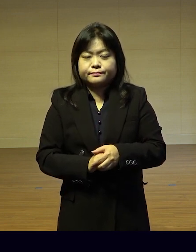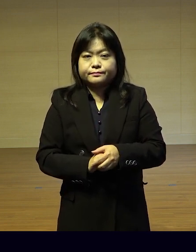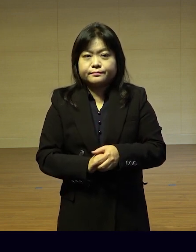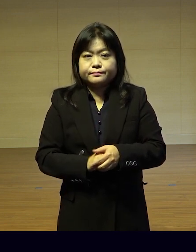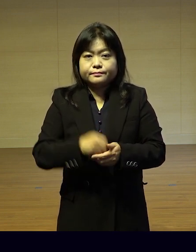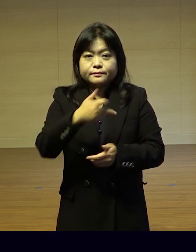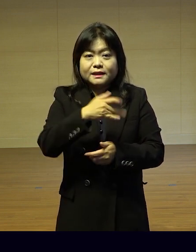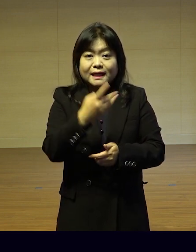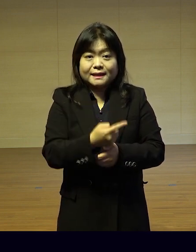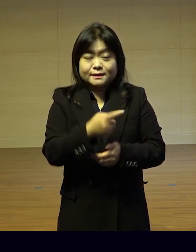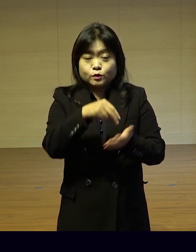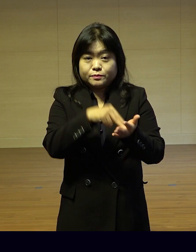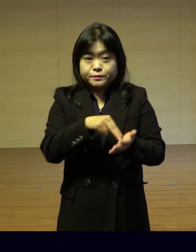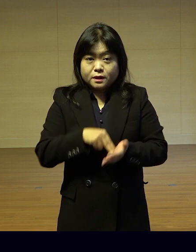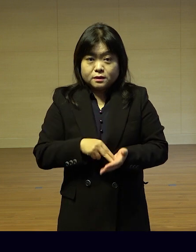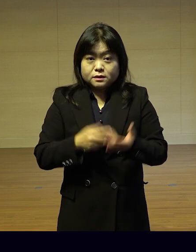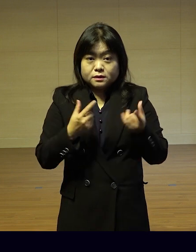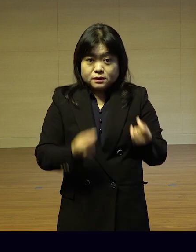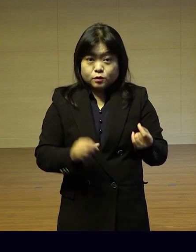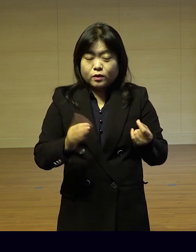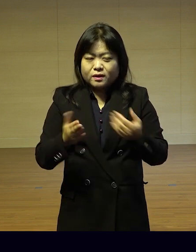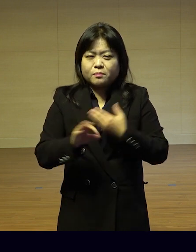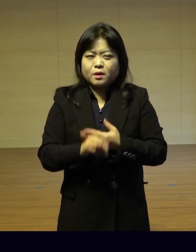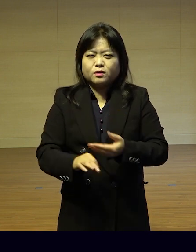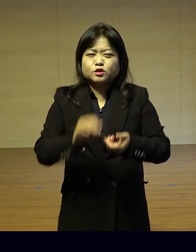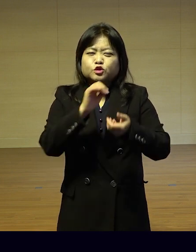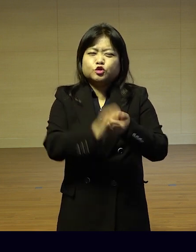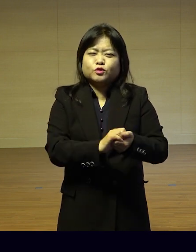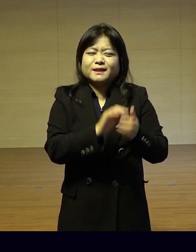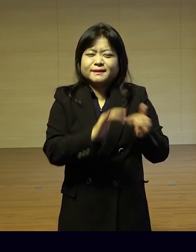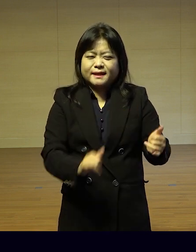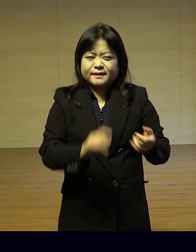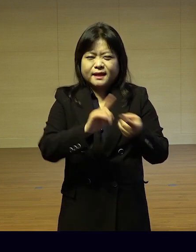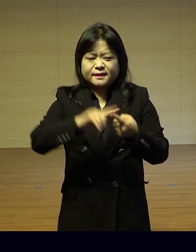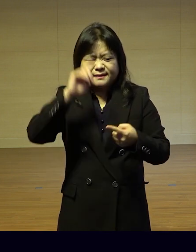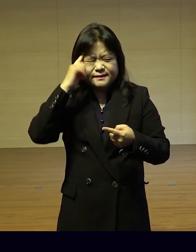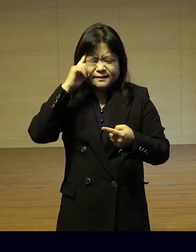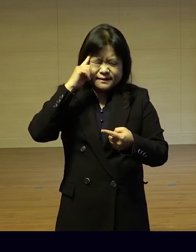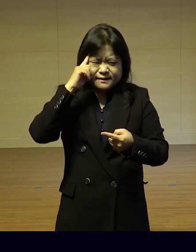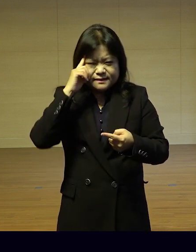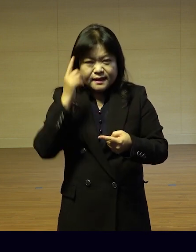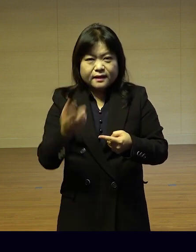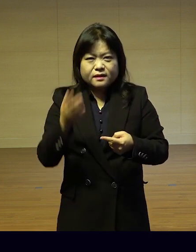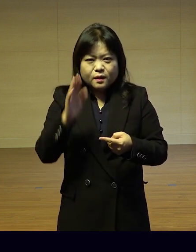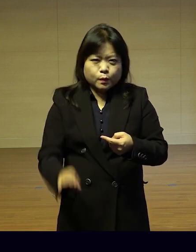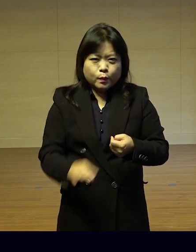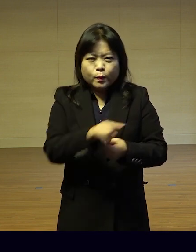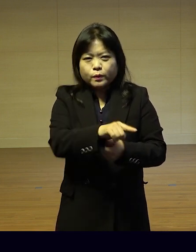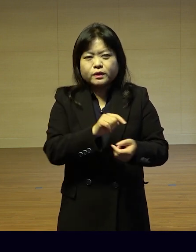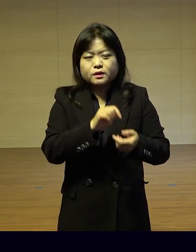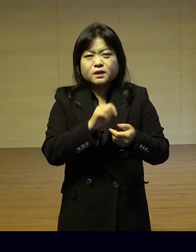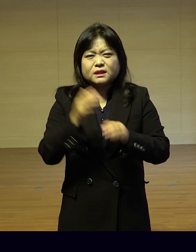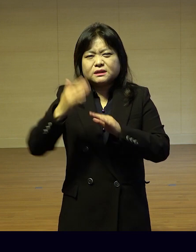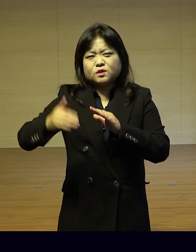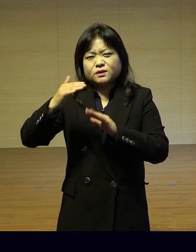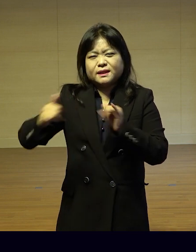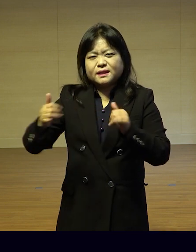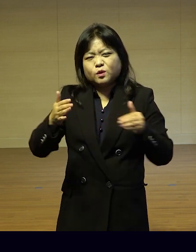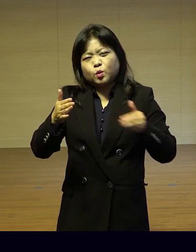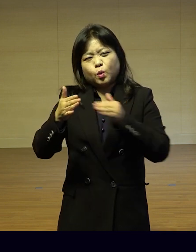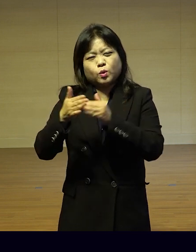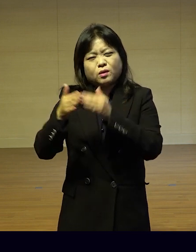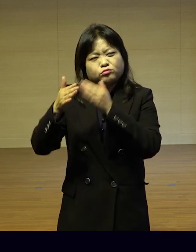그래서 칸트 같은 입장에 쓴다면 우리가 유한자에 대한 인식을 아무리 심화시킨다 하더라도 절대자에 도달할